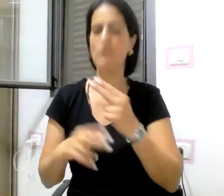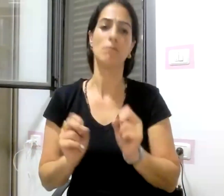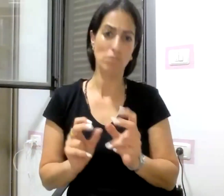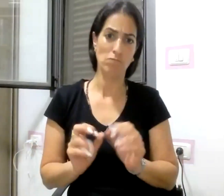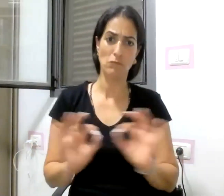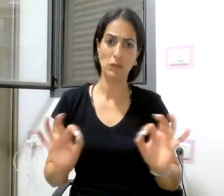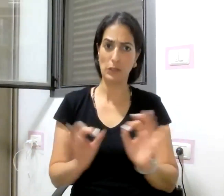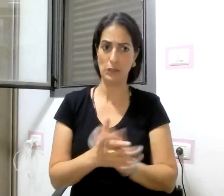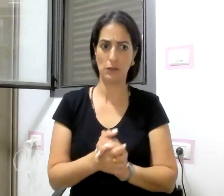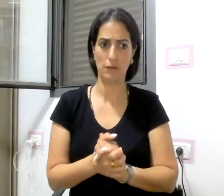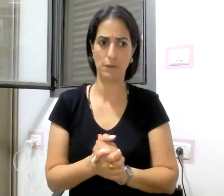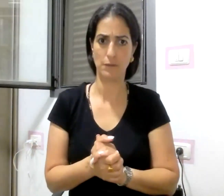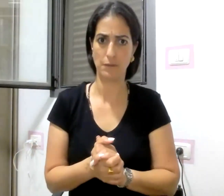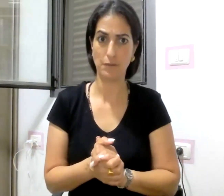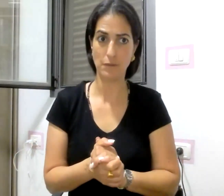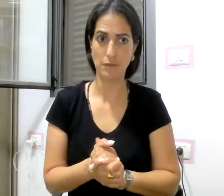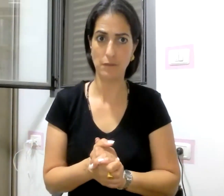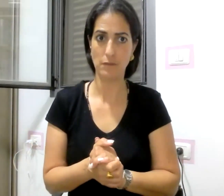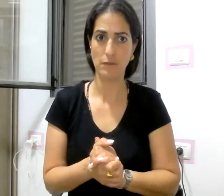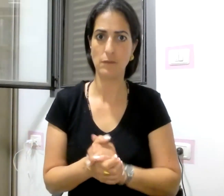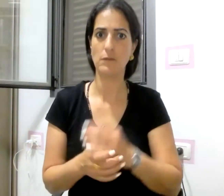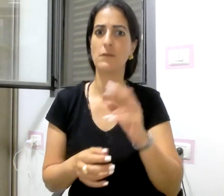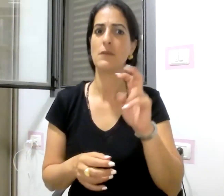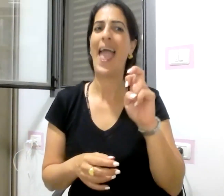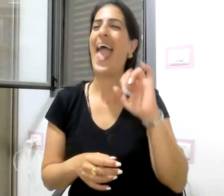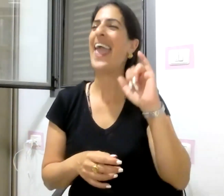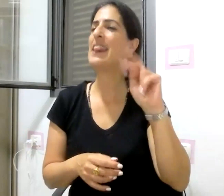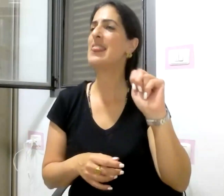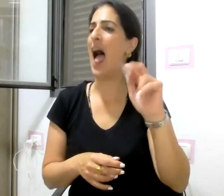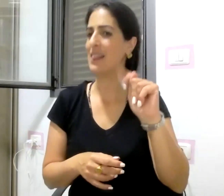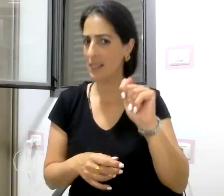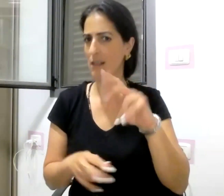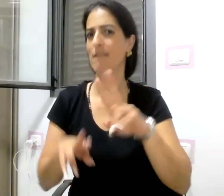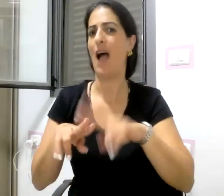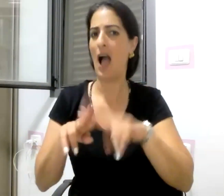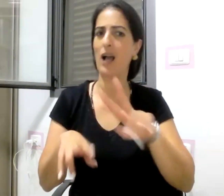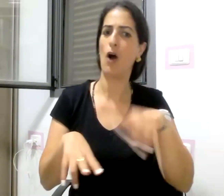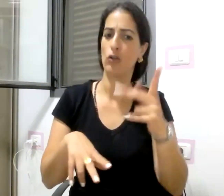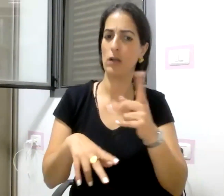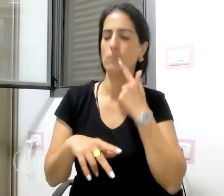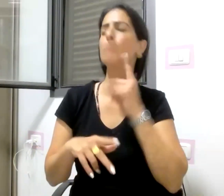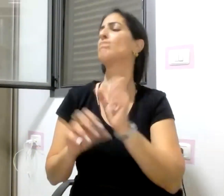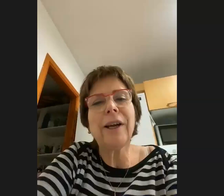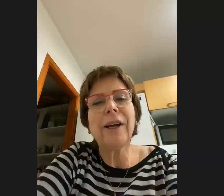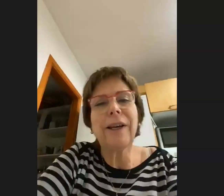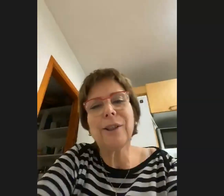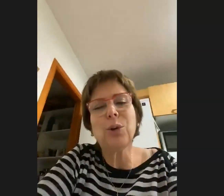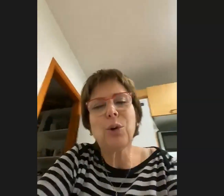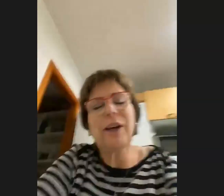לראות שאני נראה שהוא ירד רגע אז ענת ואחר כך יואב שלום לכולם וואו דיון עוקב